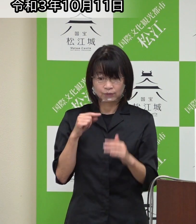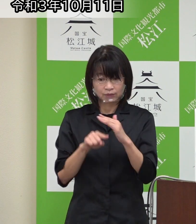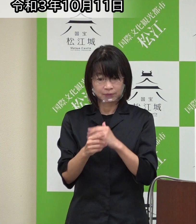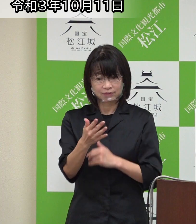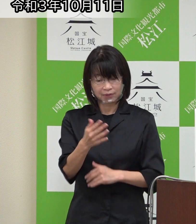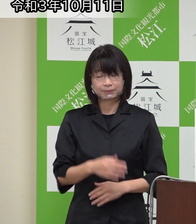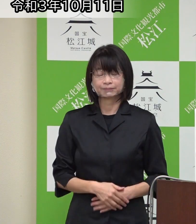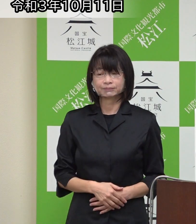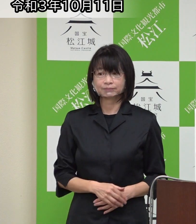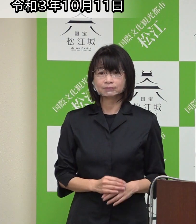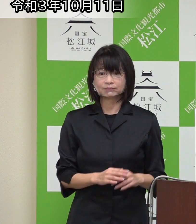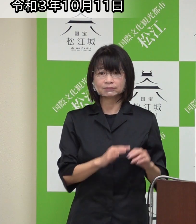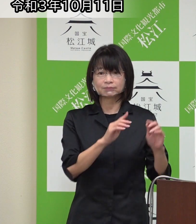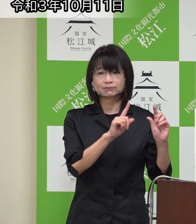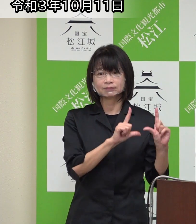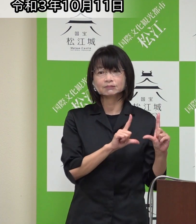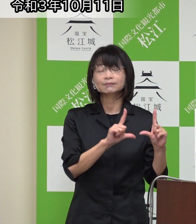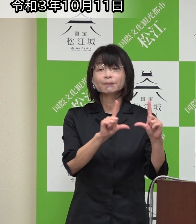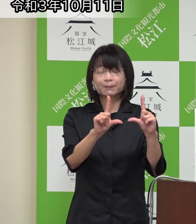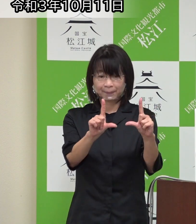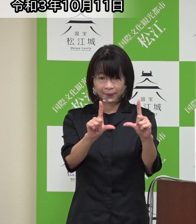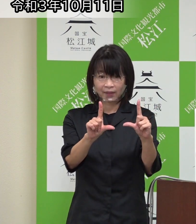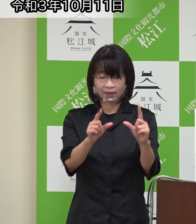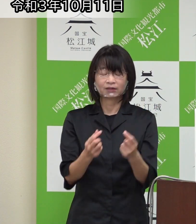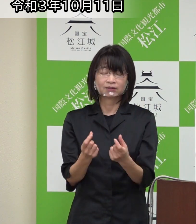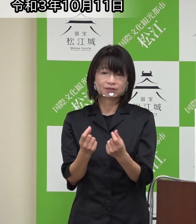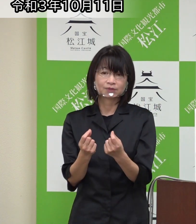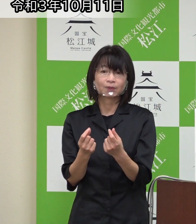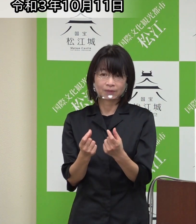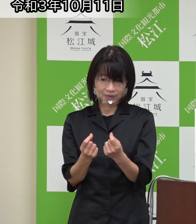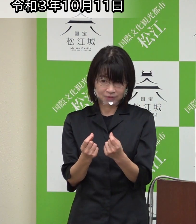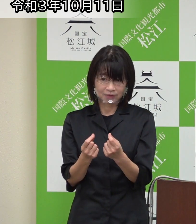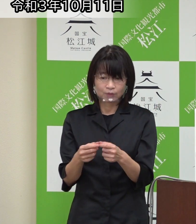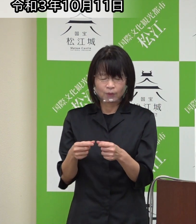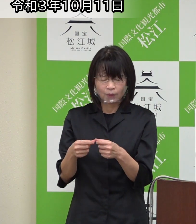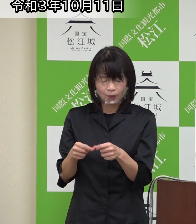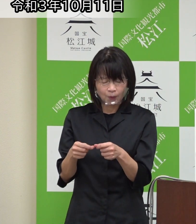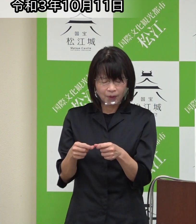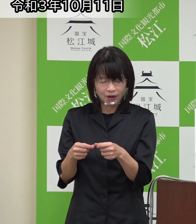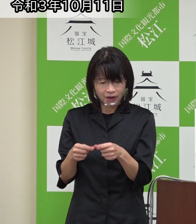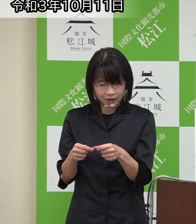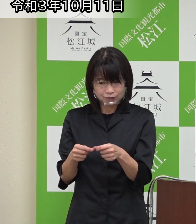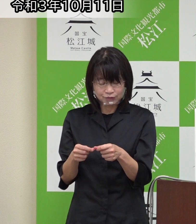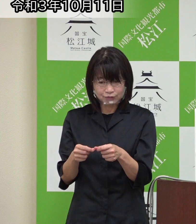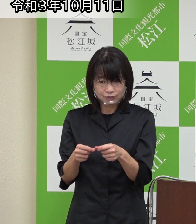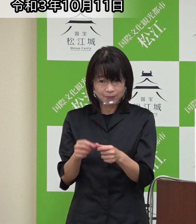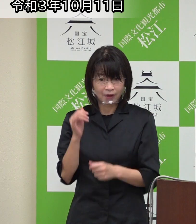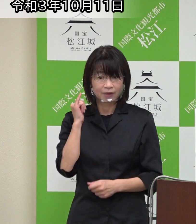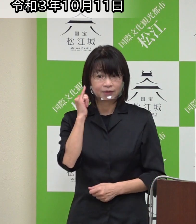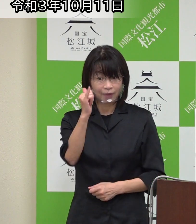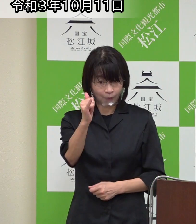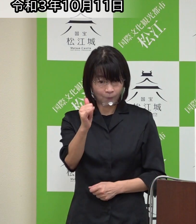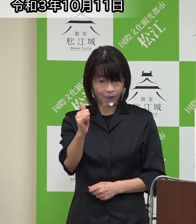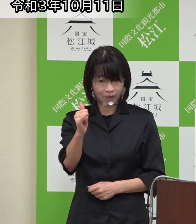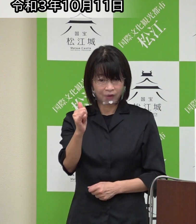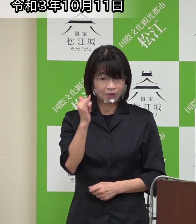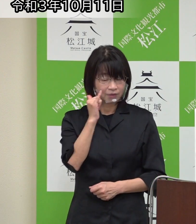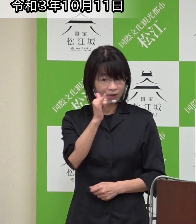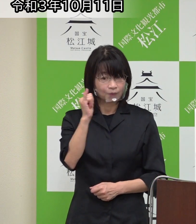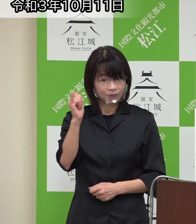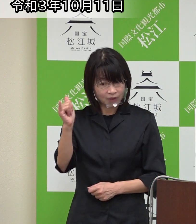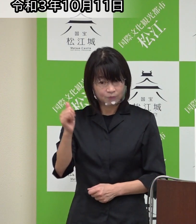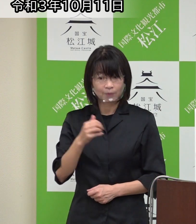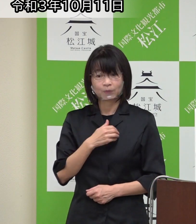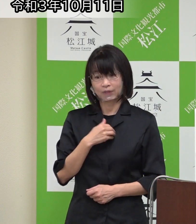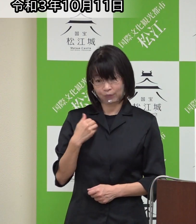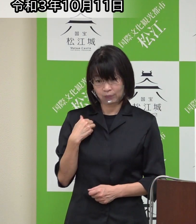ただ先ほど申し上げた通り、なかなかですね、日中だと市役所の方にこうご連絡されたり、あるいは医療機